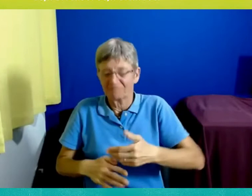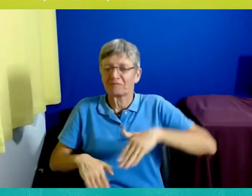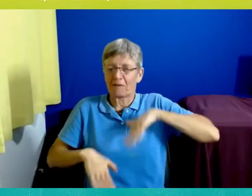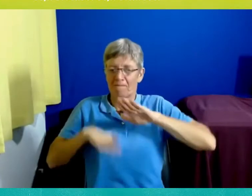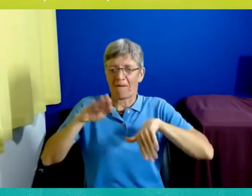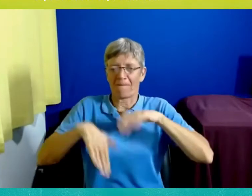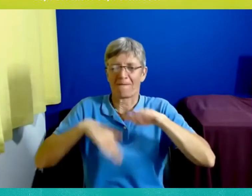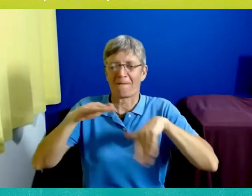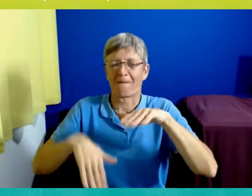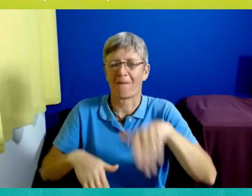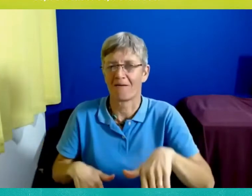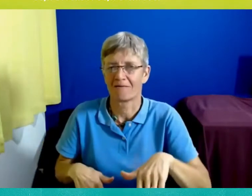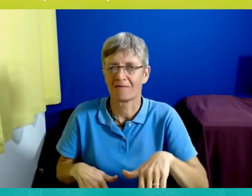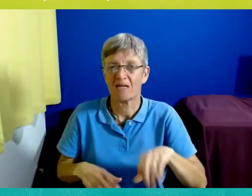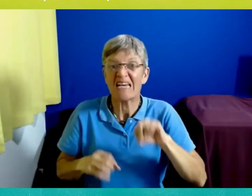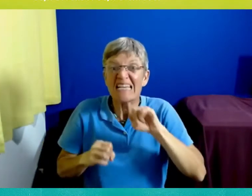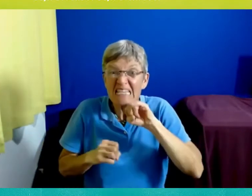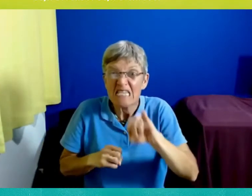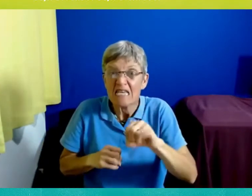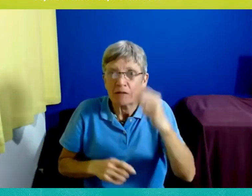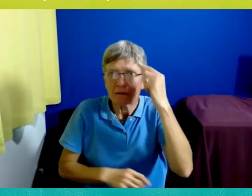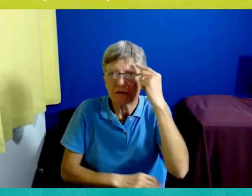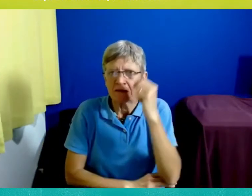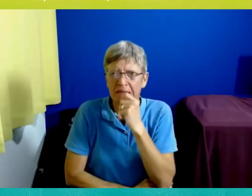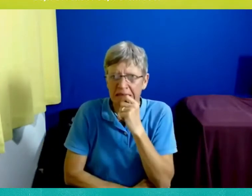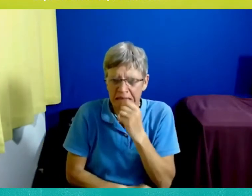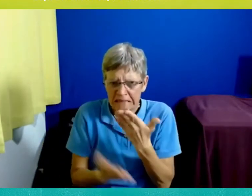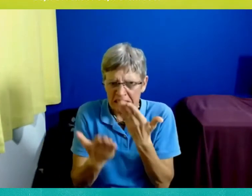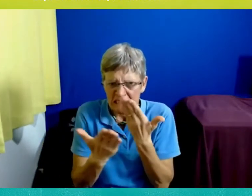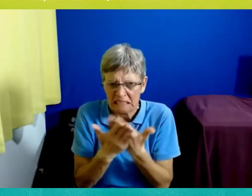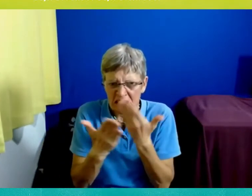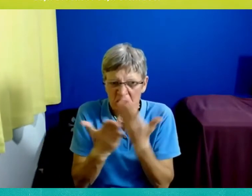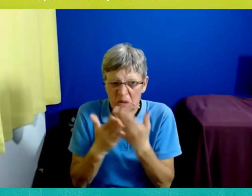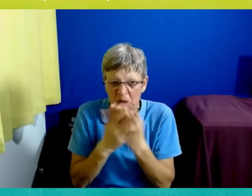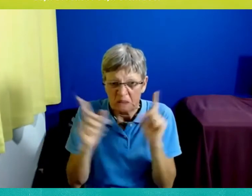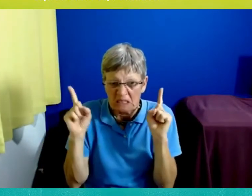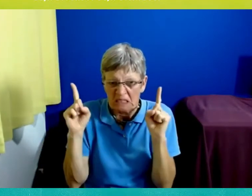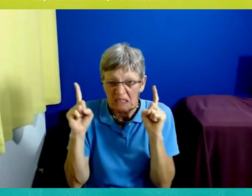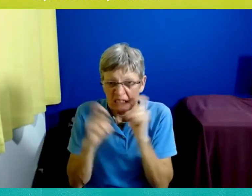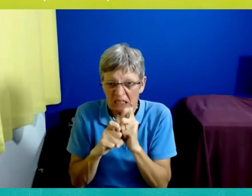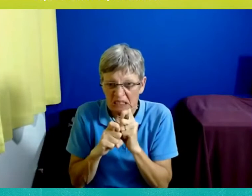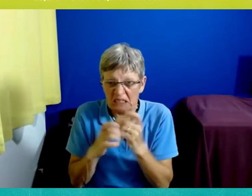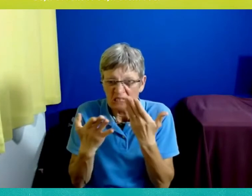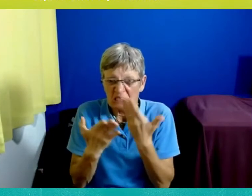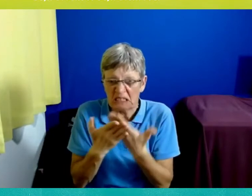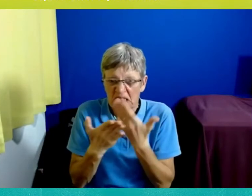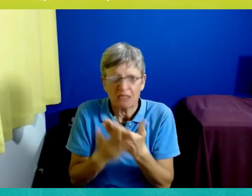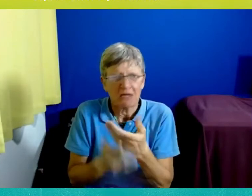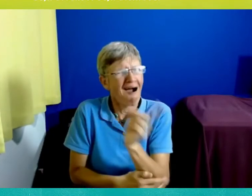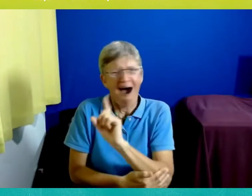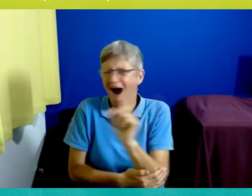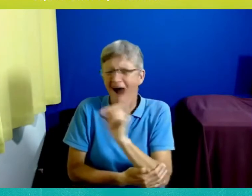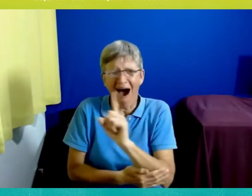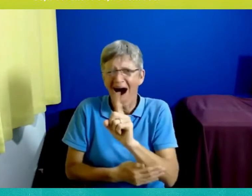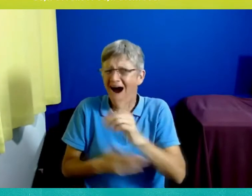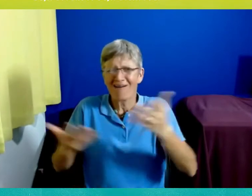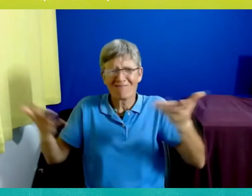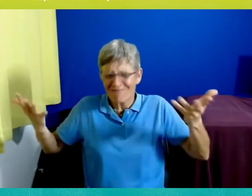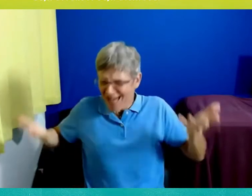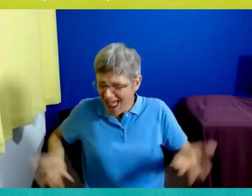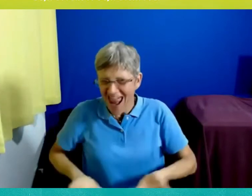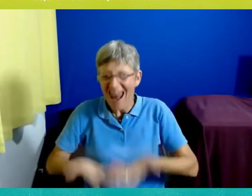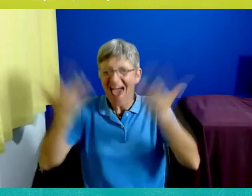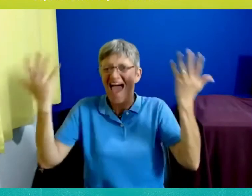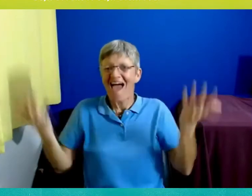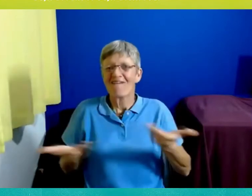emoção. E aí você começa a dar os passos na literatura surda. É uma coisa que tem que estudar,